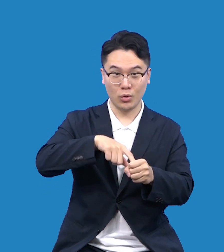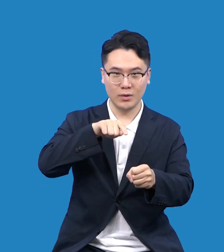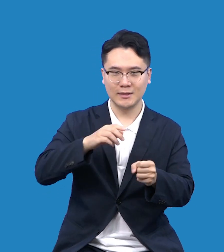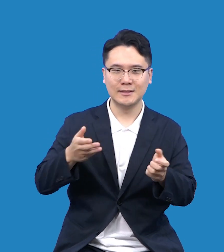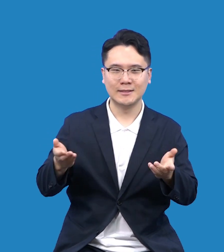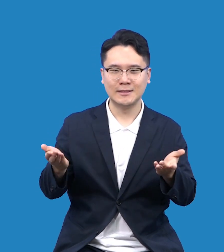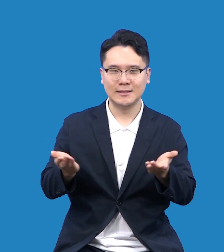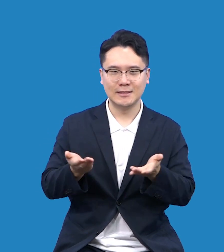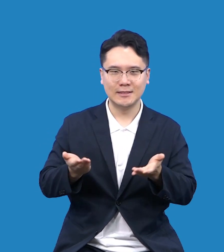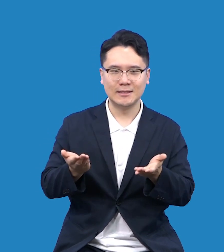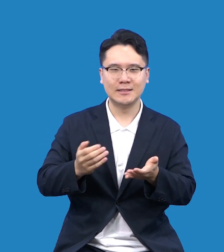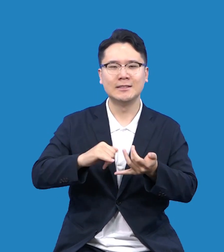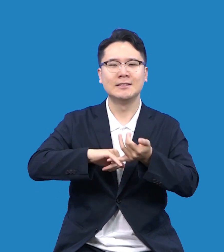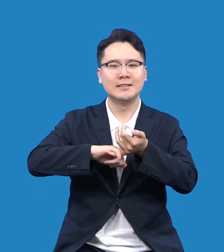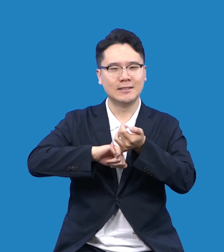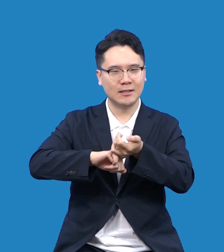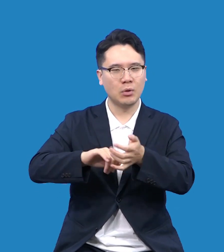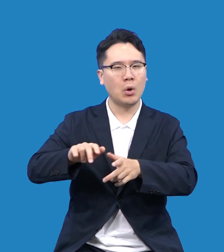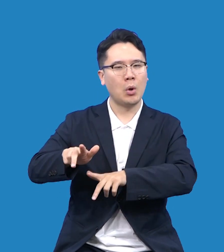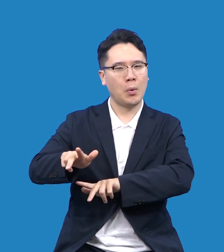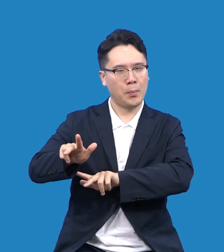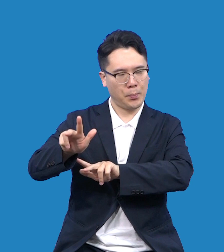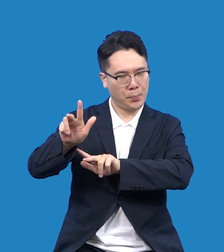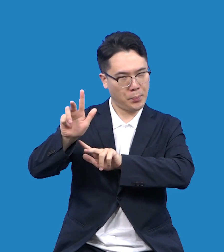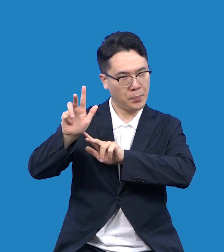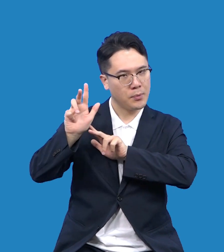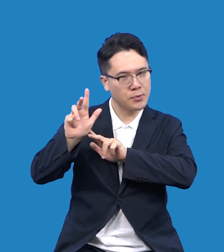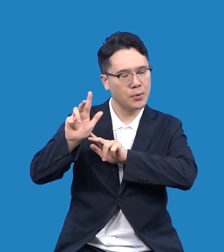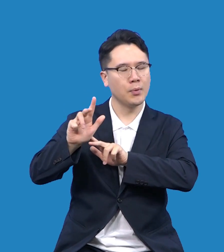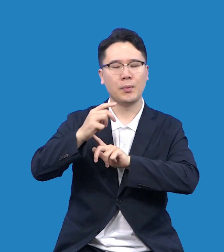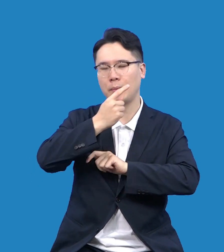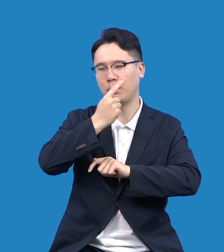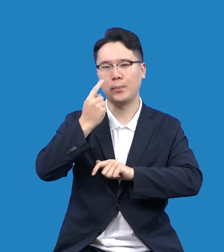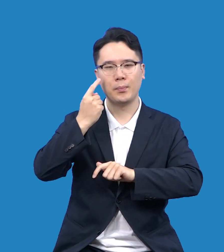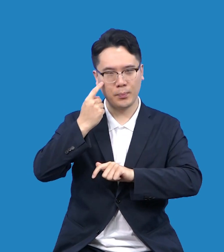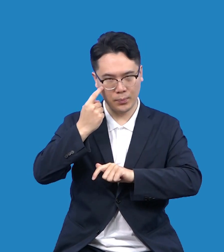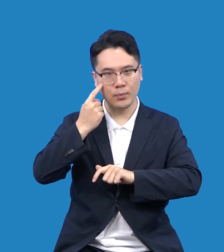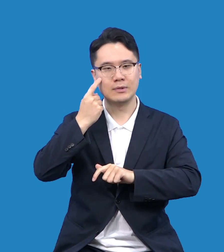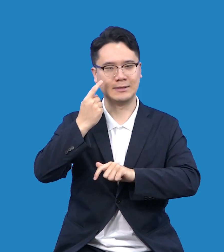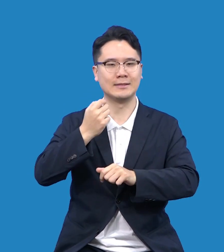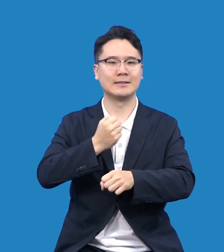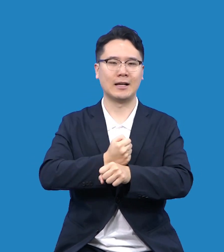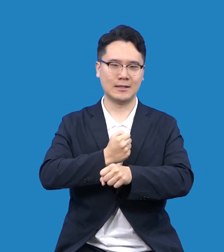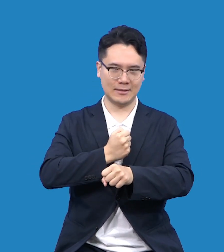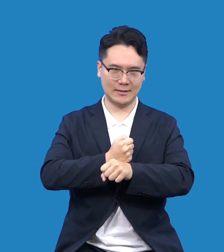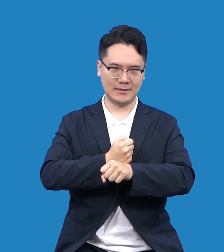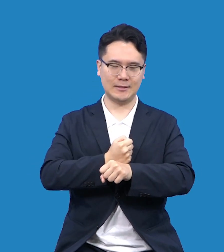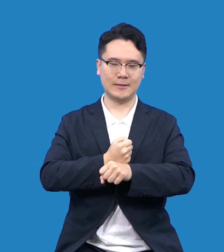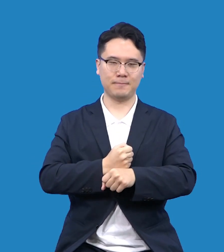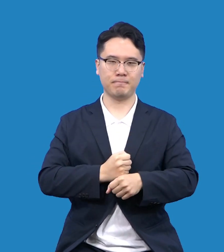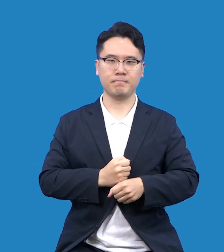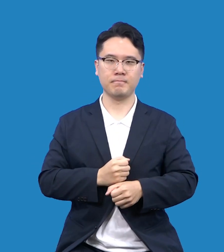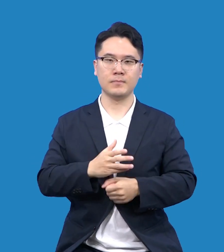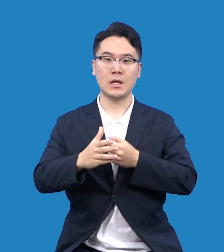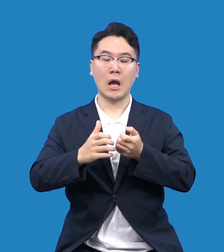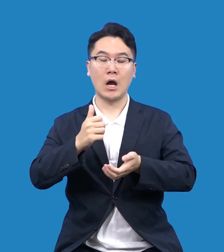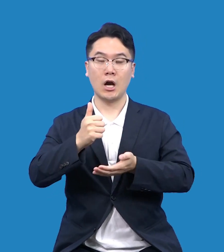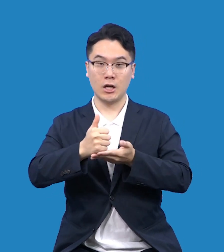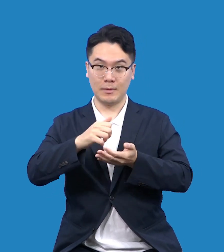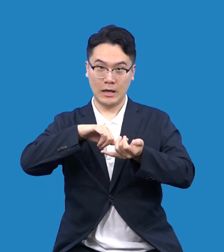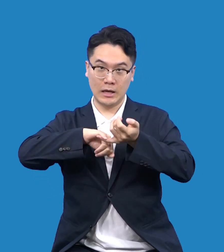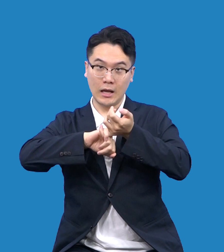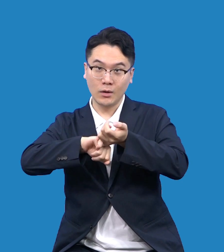약속으로 보증하셨으니. 네. 하나님은 하나님의 약속을 기업처럼 받아들이는